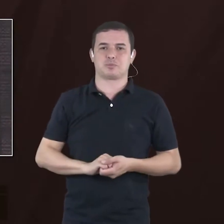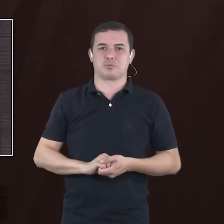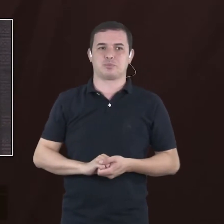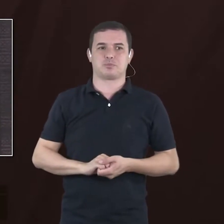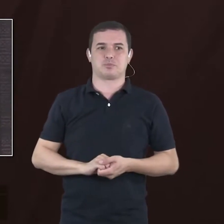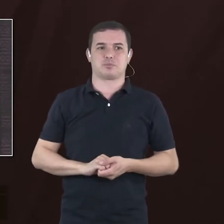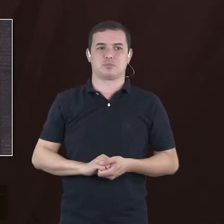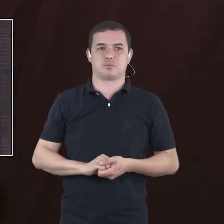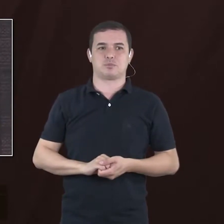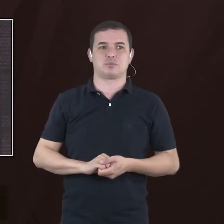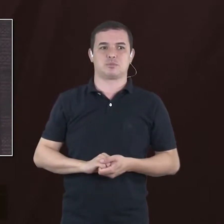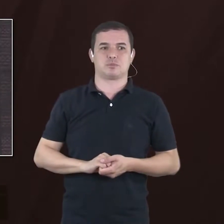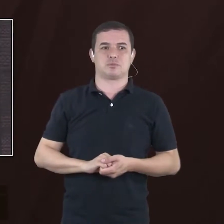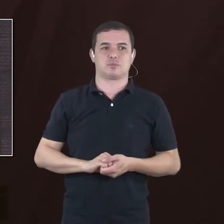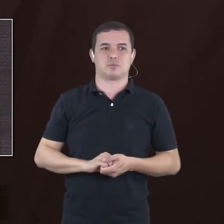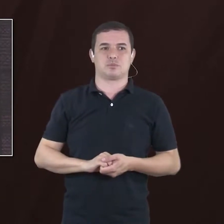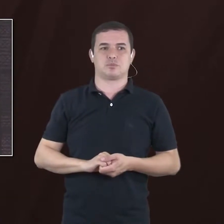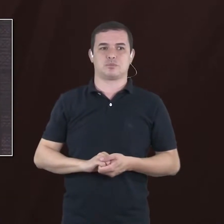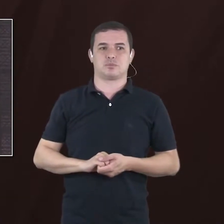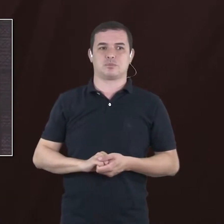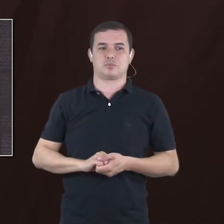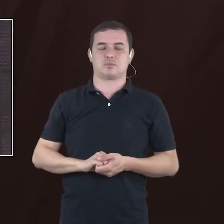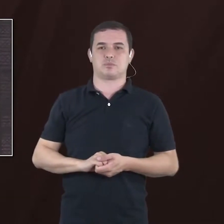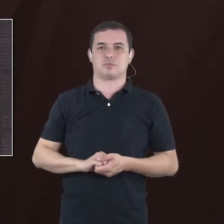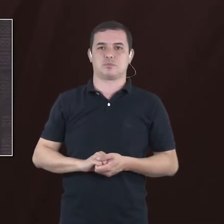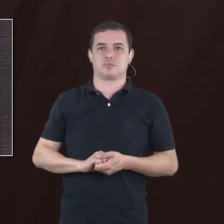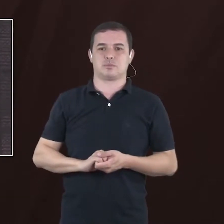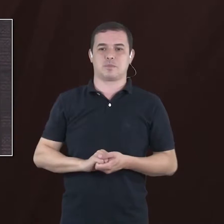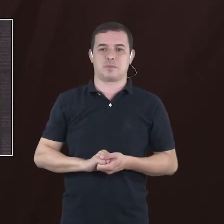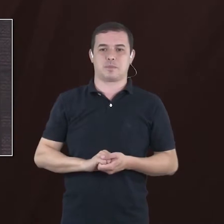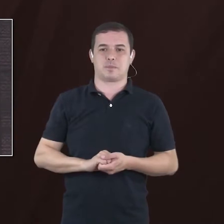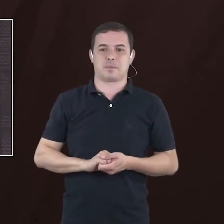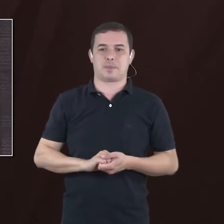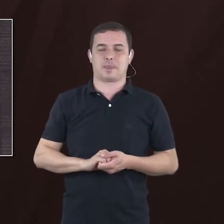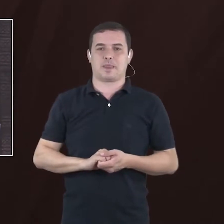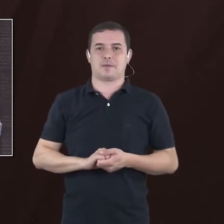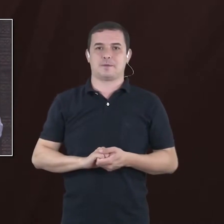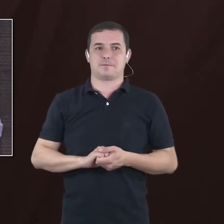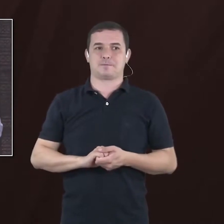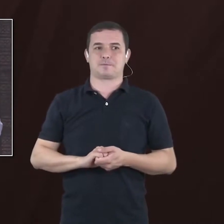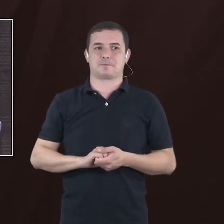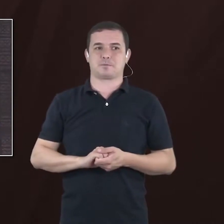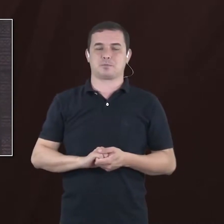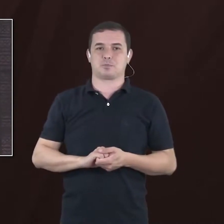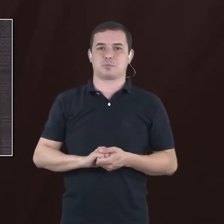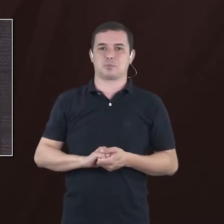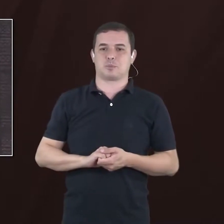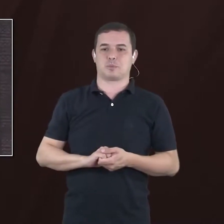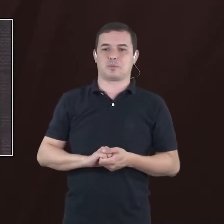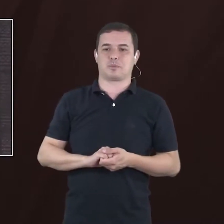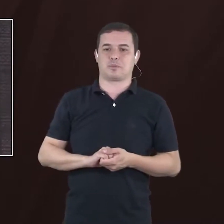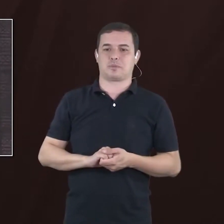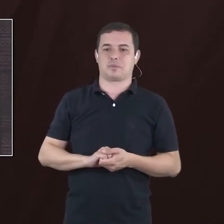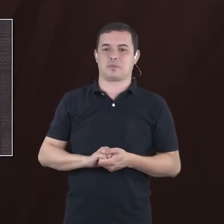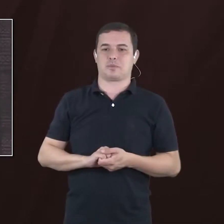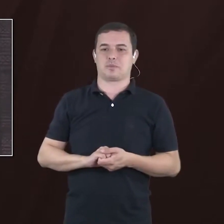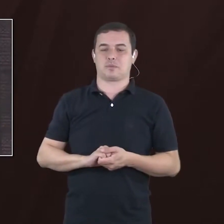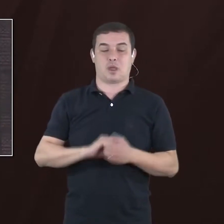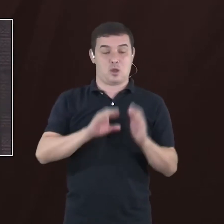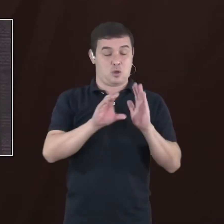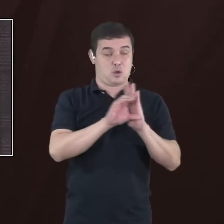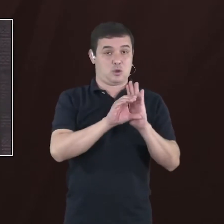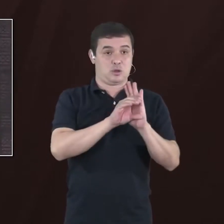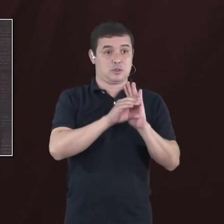E Efésios capítulo 3 mostra mais claramente ainda isso. Vamos abrir em Colossenses